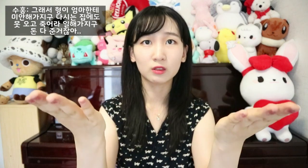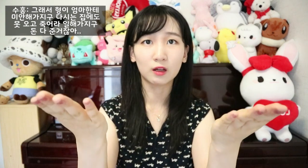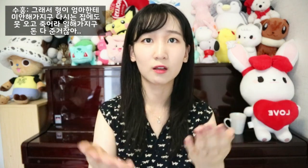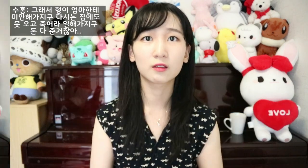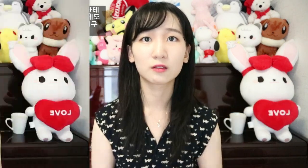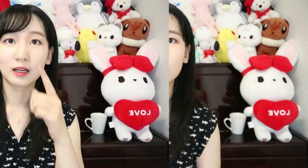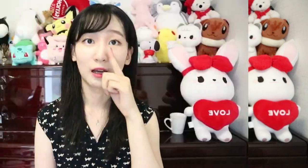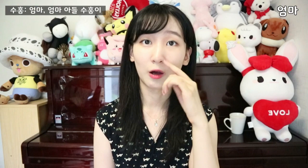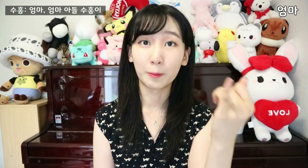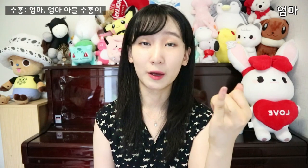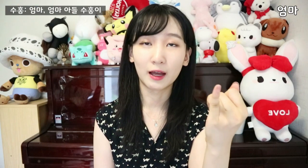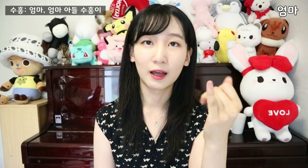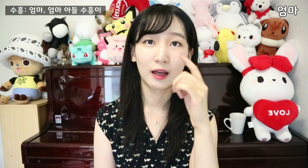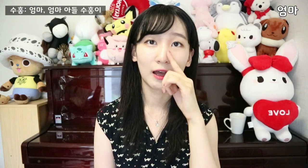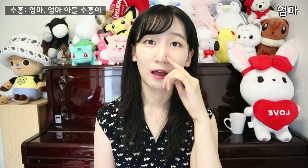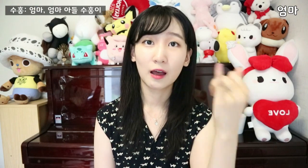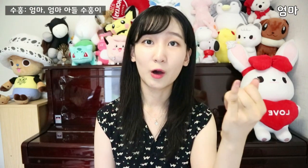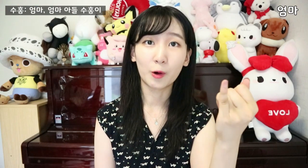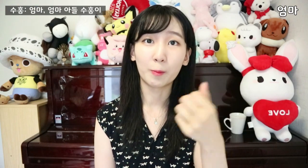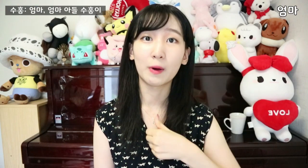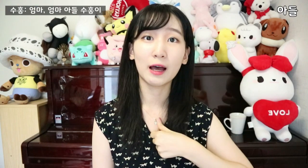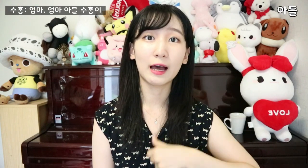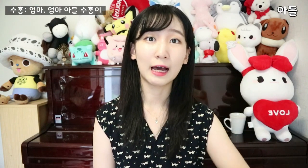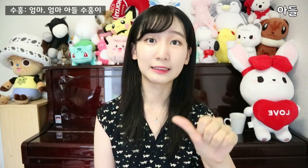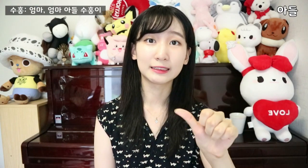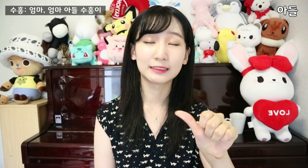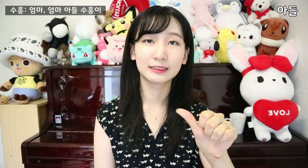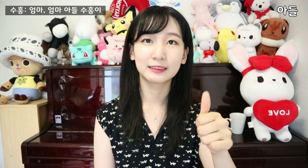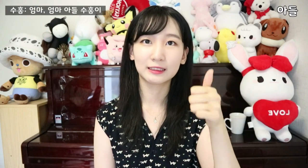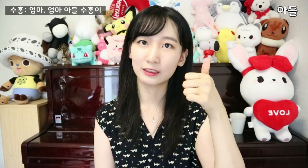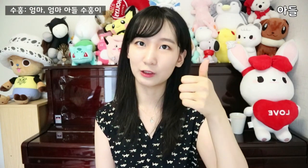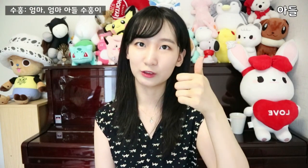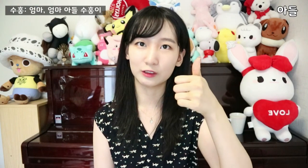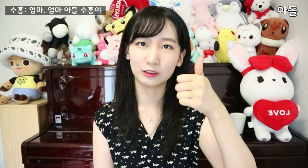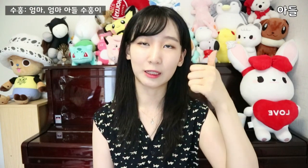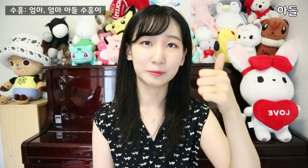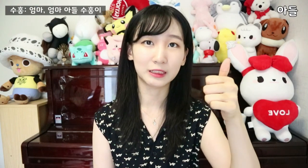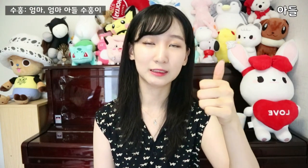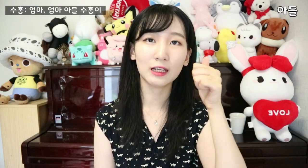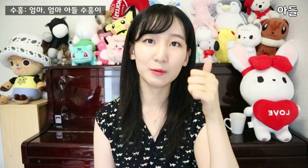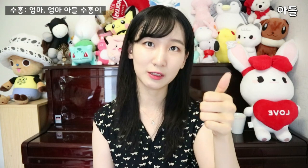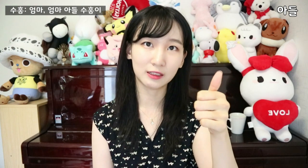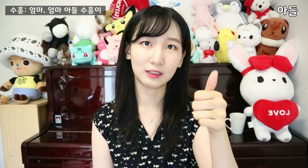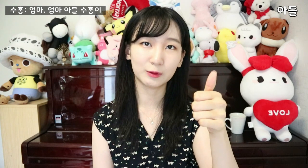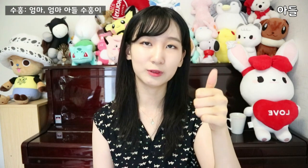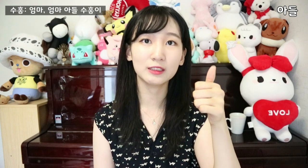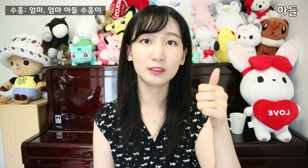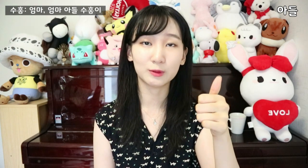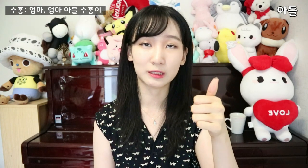거잖아. 엄마, 엄마 아들. 이거는 남자, 사람이라고 쓸 때도